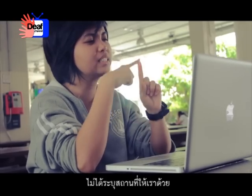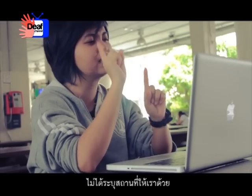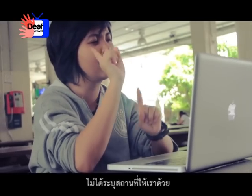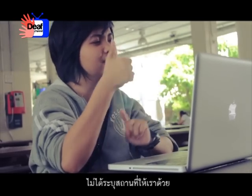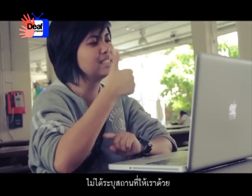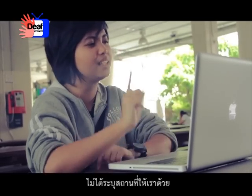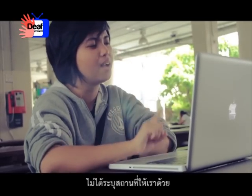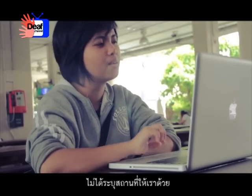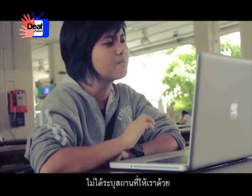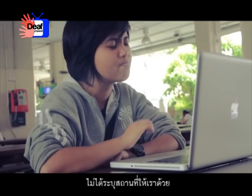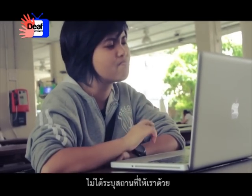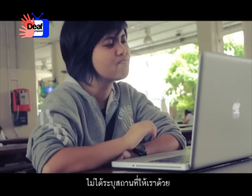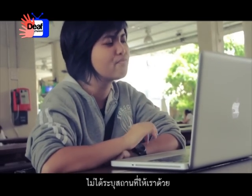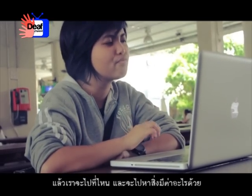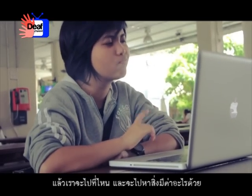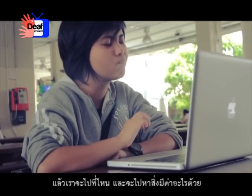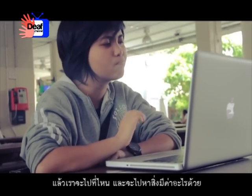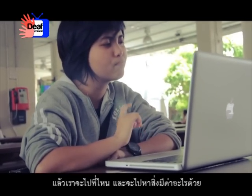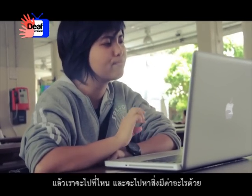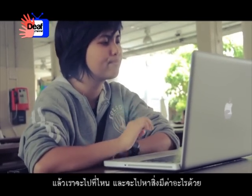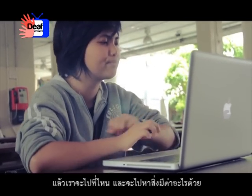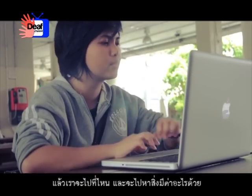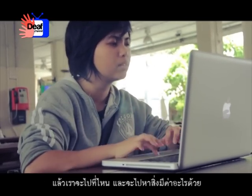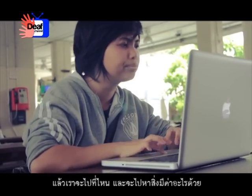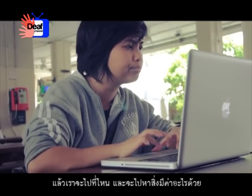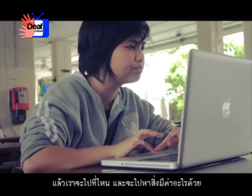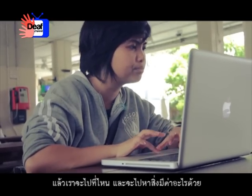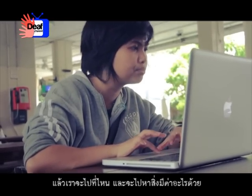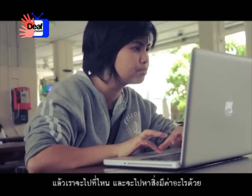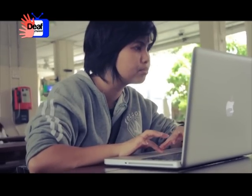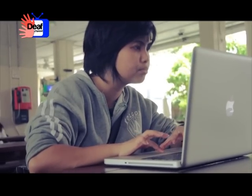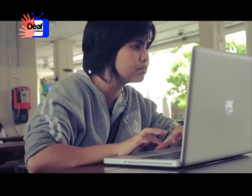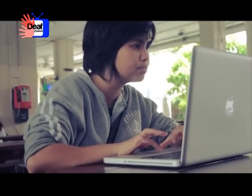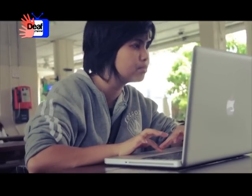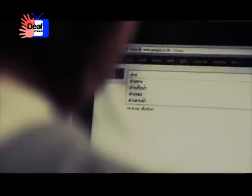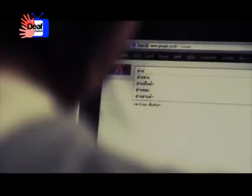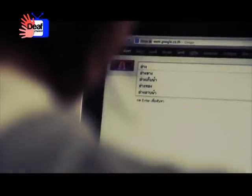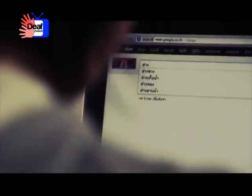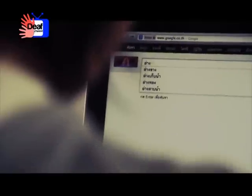อยู่ก็ไม่ได้หายมาแล้วเราจะไปที่ไหนดีล่ะเนี่ย